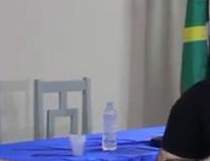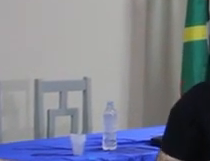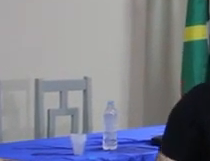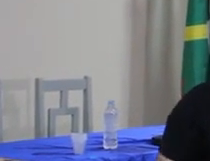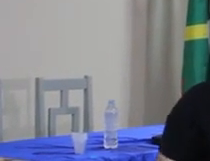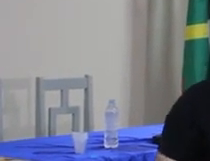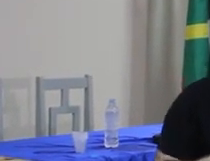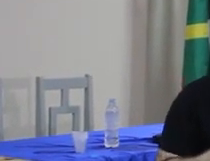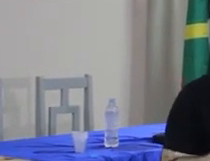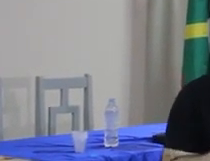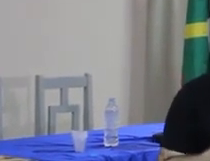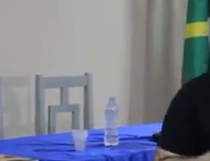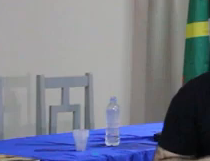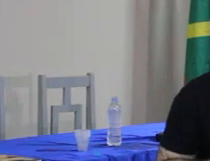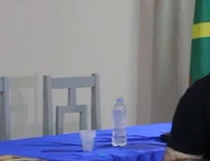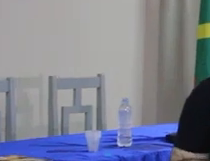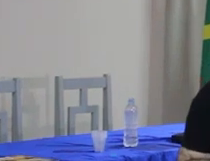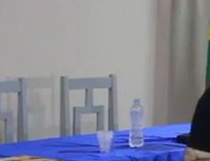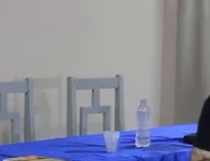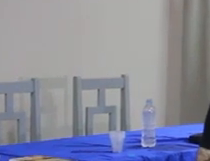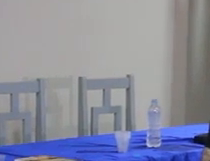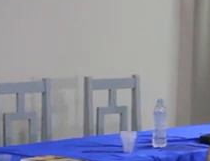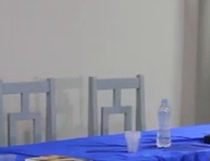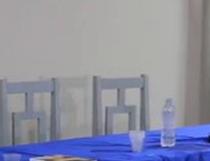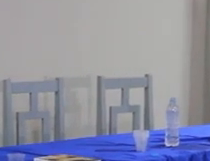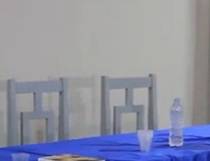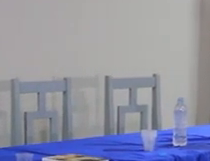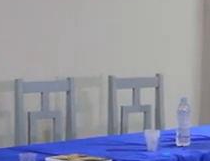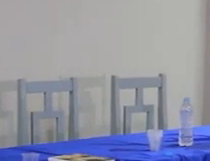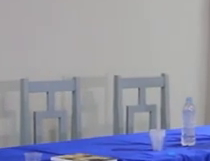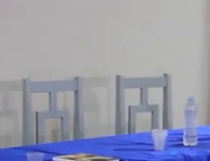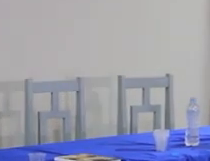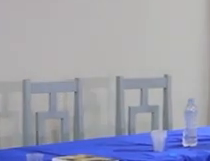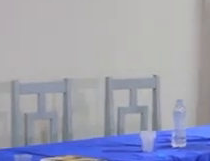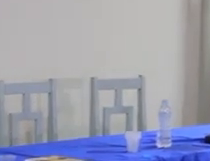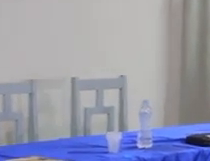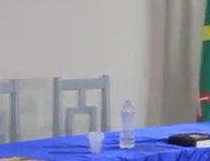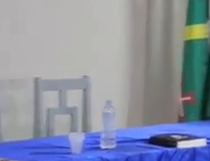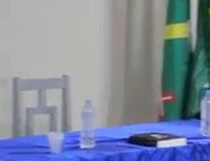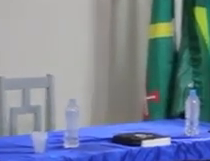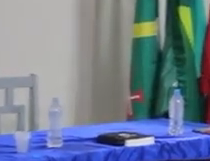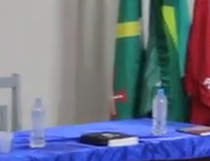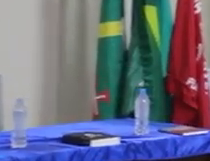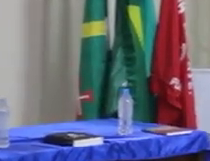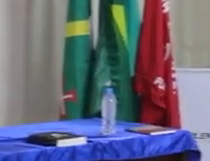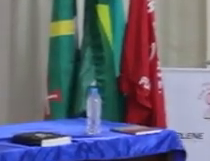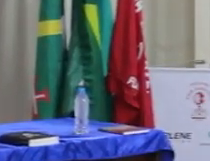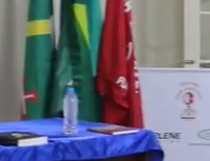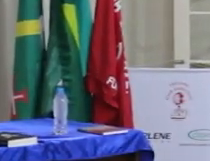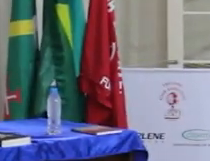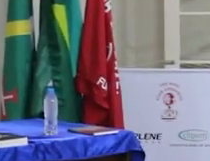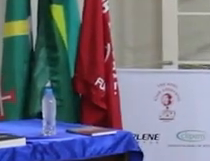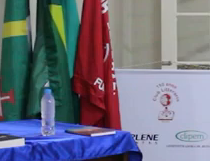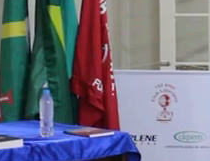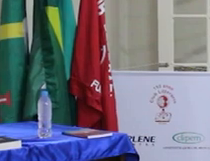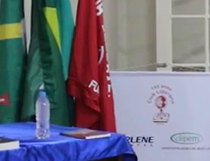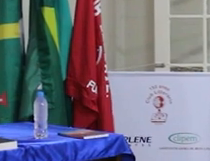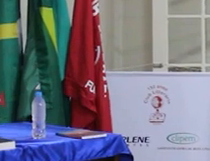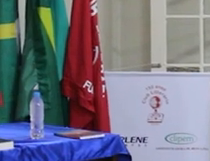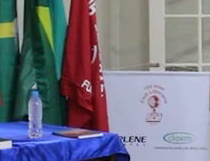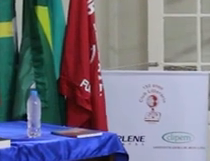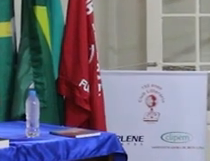São Francisco, que é uma miniatura de Paranaguá, e essa Rua da Praia, gente, que é um dos lugares mais lindos do